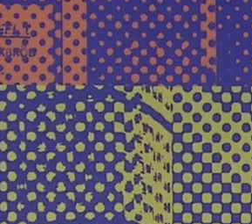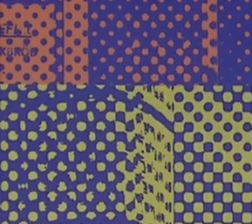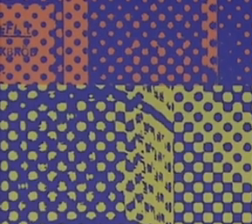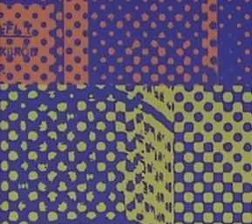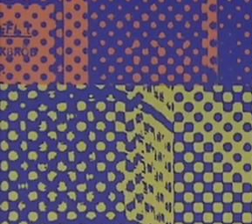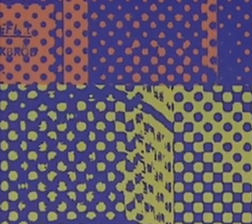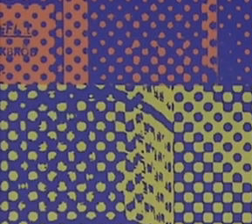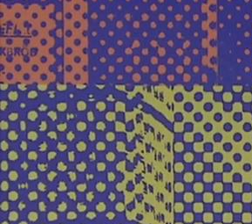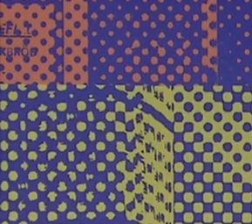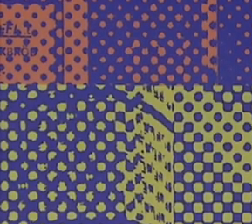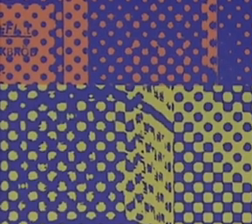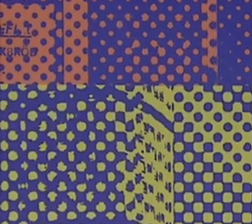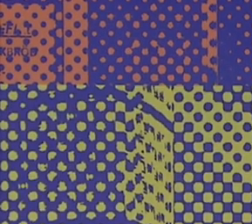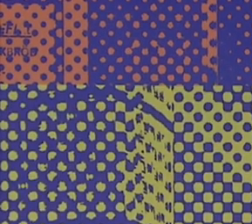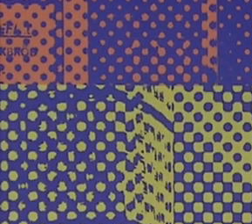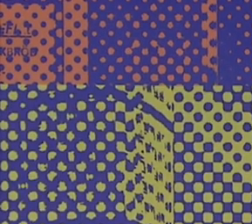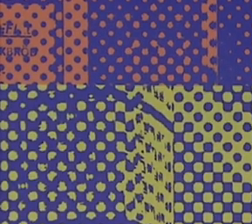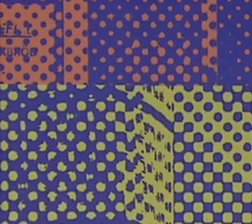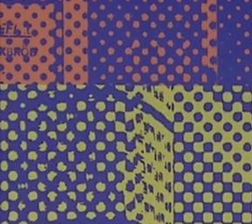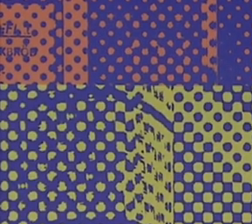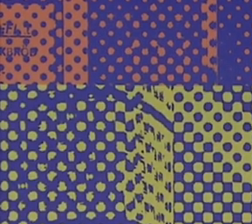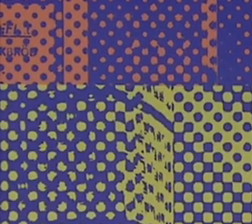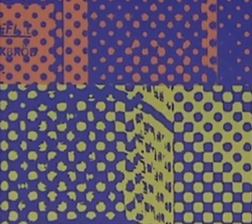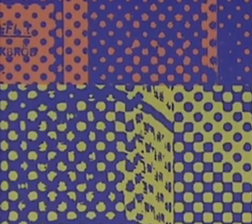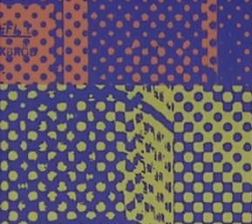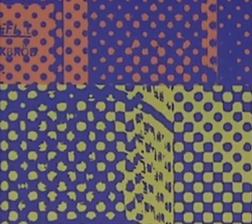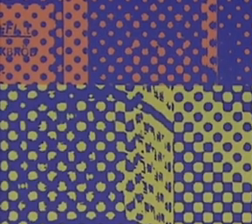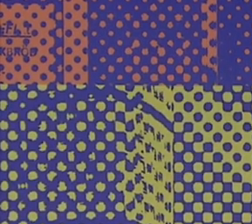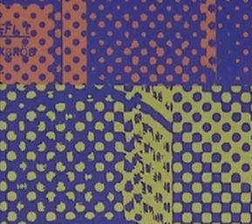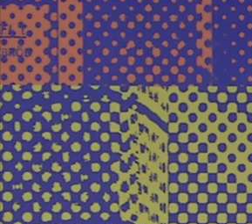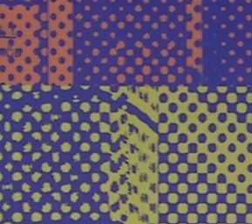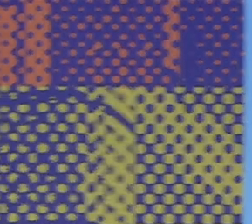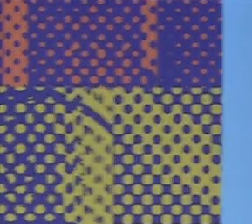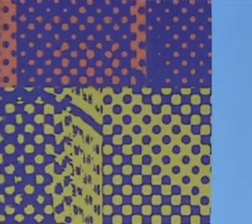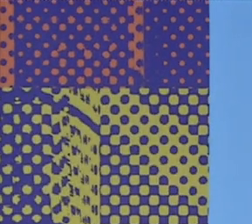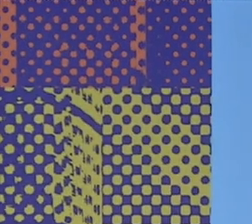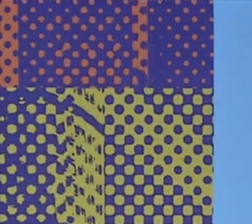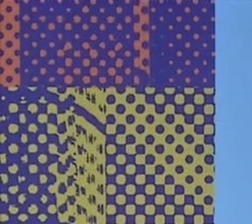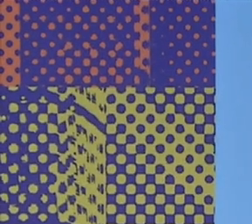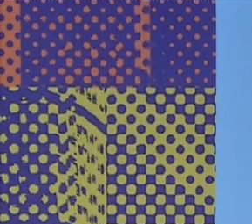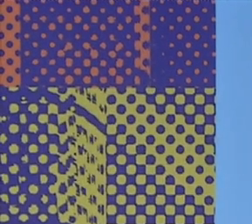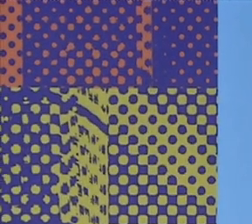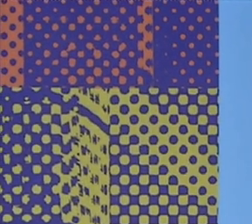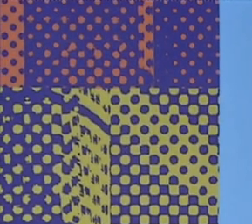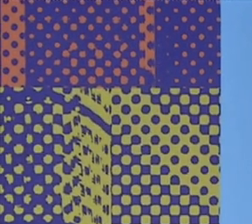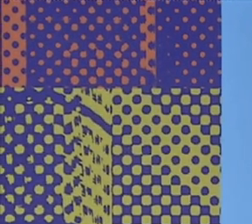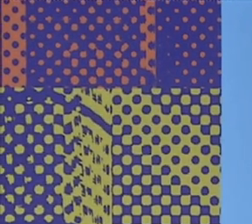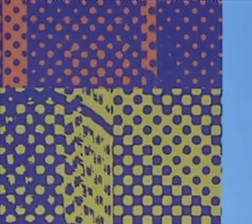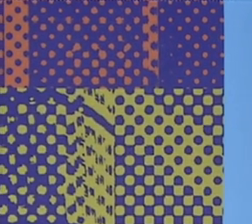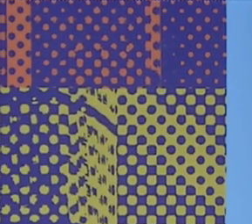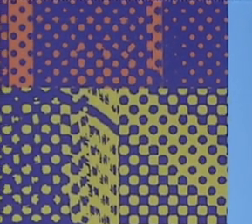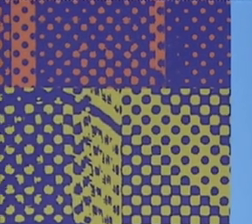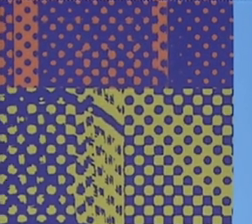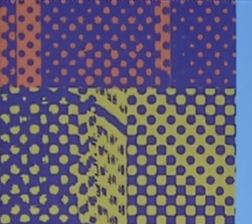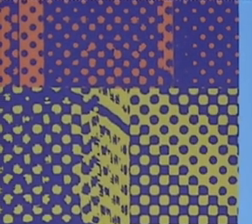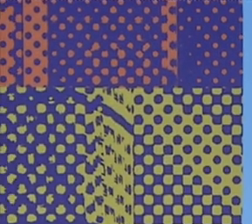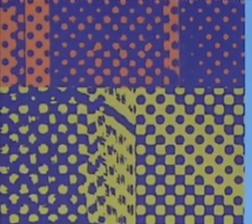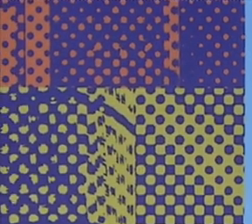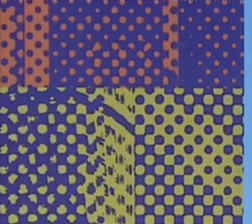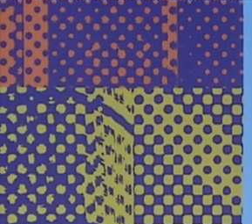sagt från regering och riksdag att man gör en del förändringar så att vi inte hamnar i den här typen av avslag